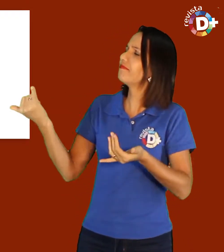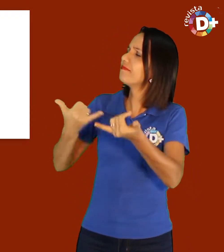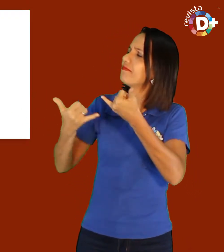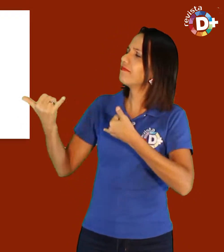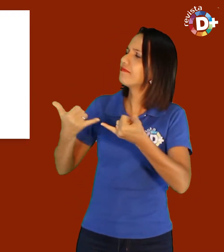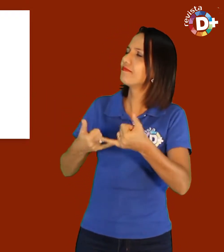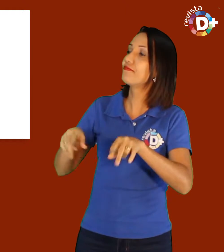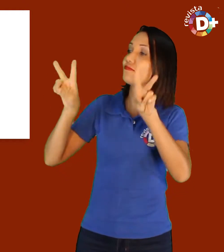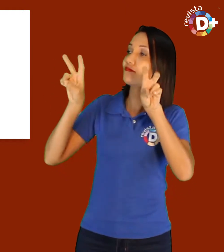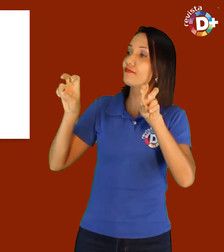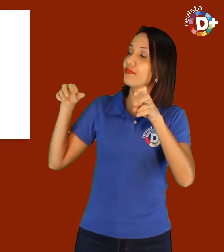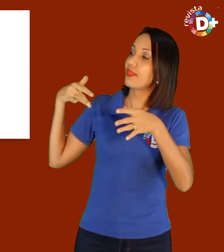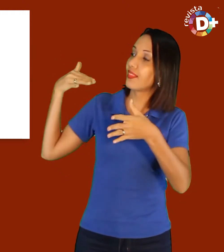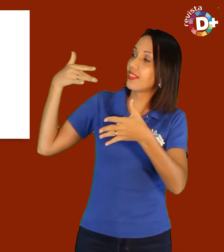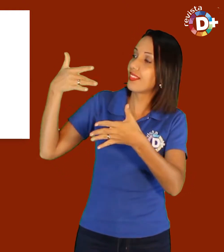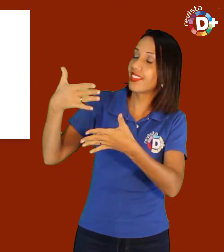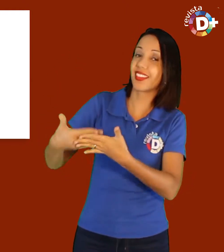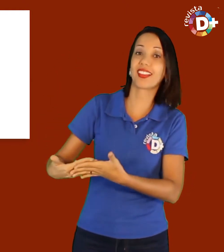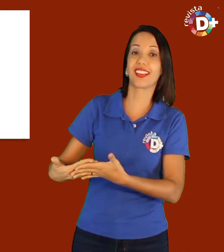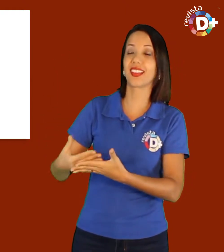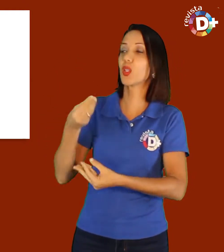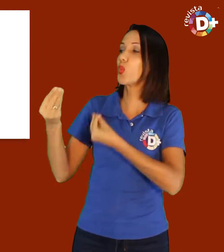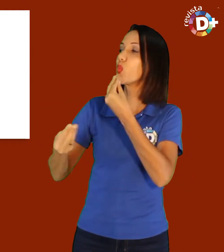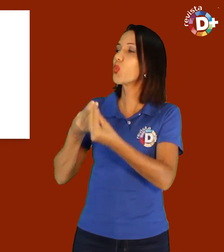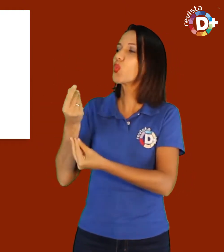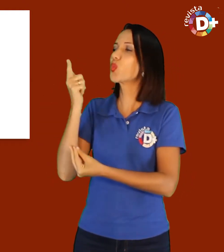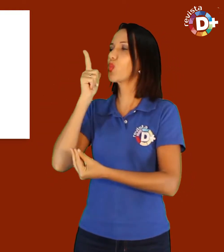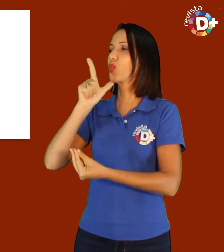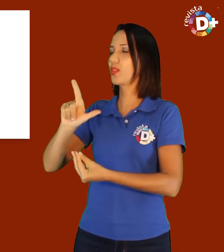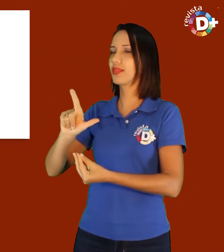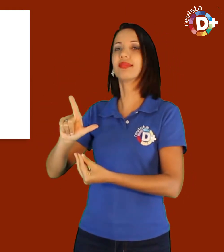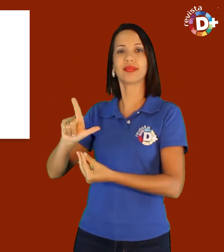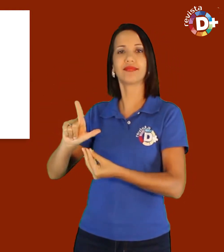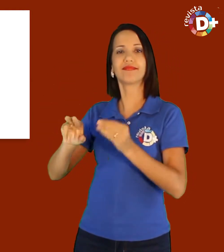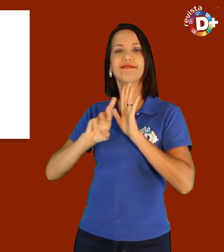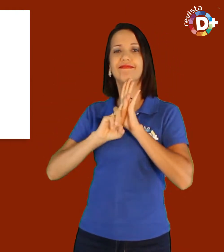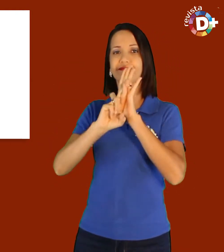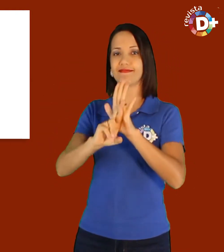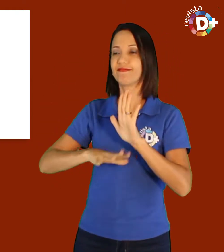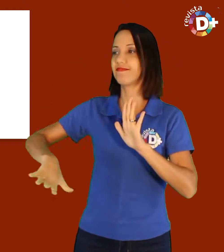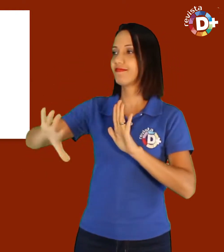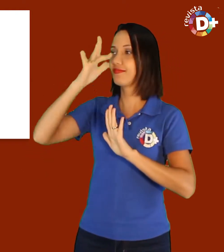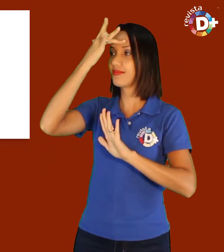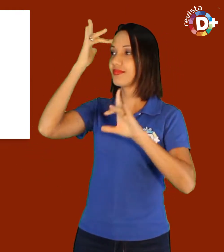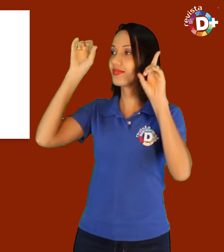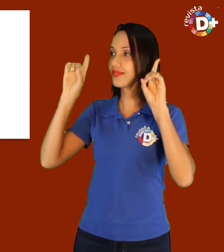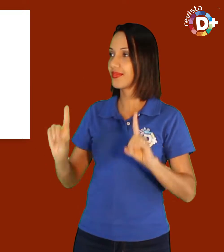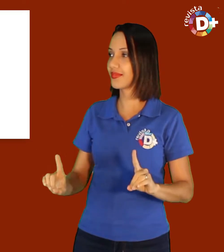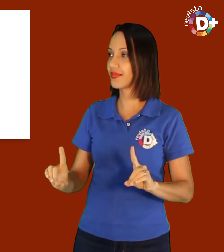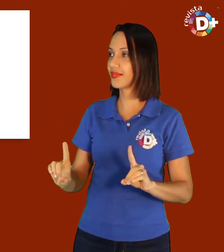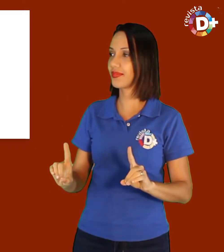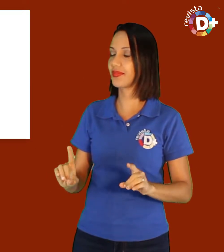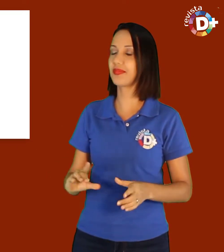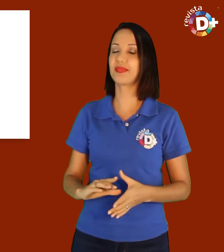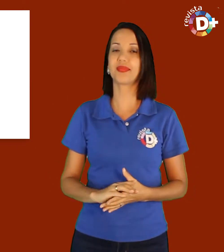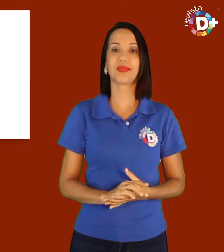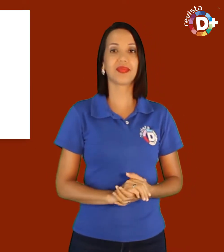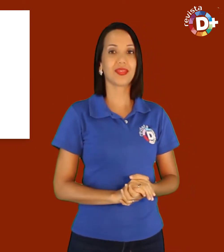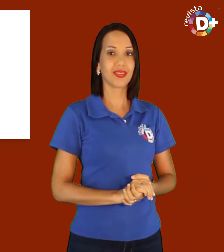Secretária, por favor, conte-nos um pouco sobre a sua trajetória e como chegou a esse nível de representação da pessoa com